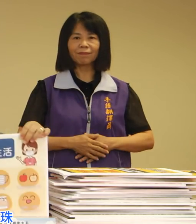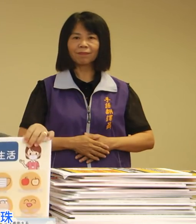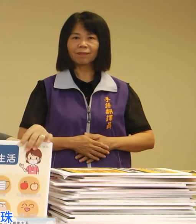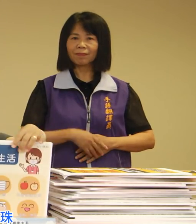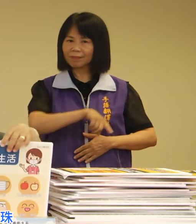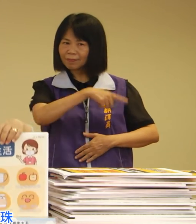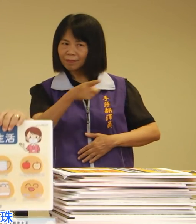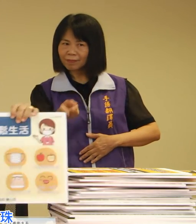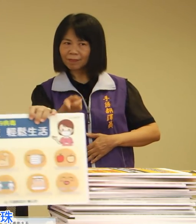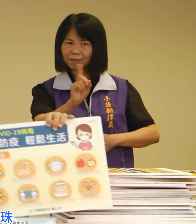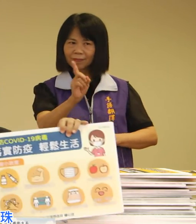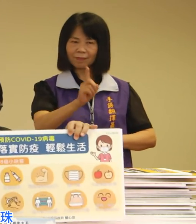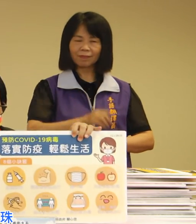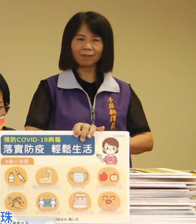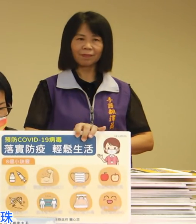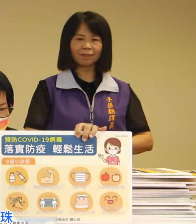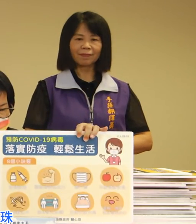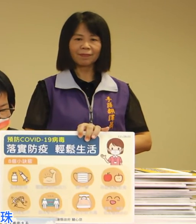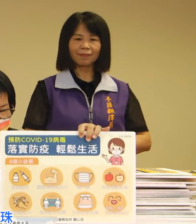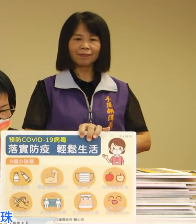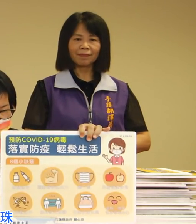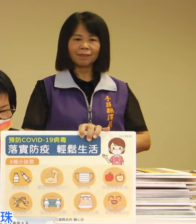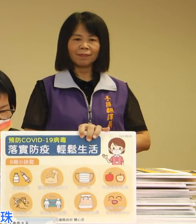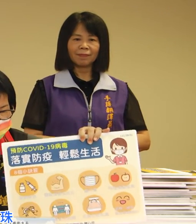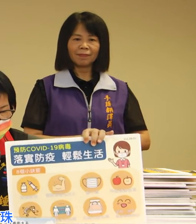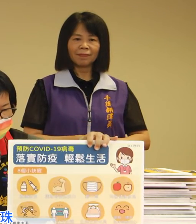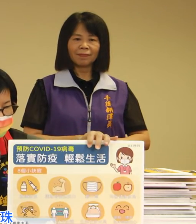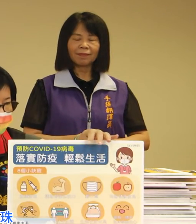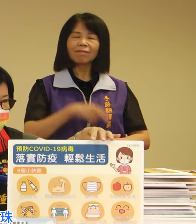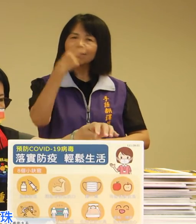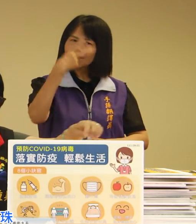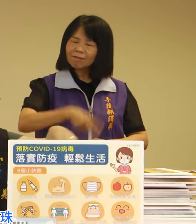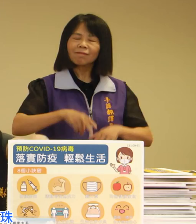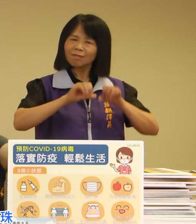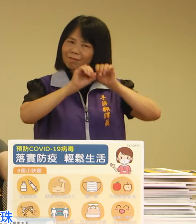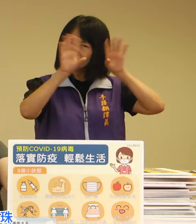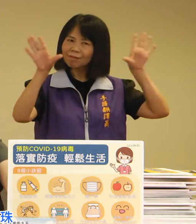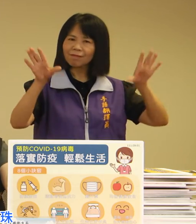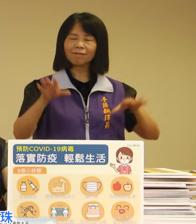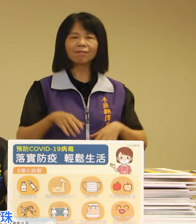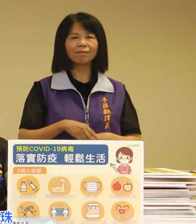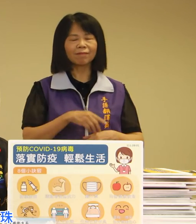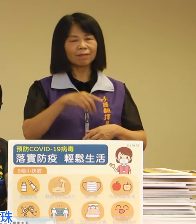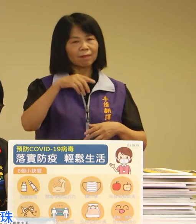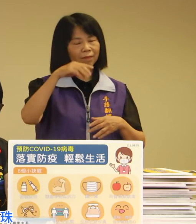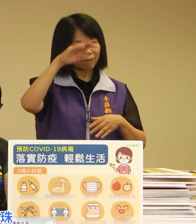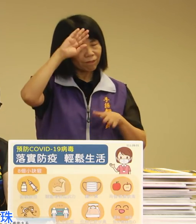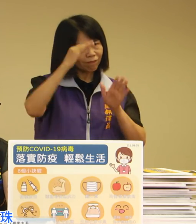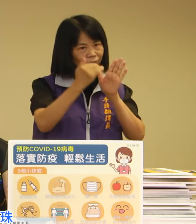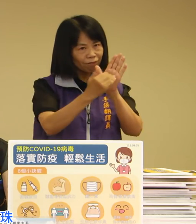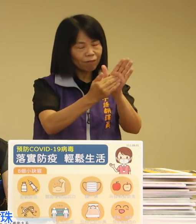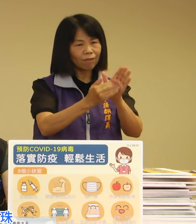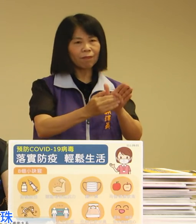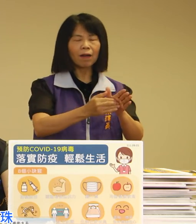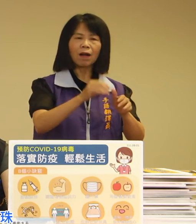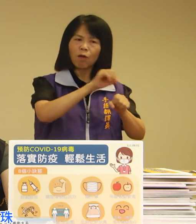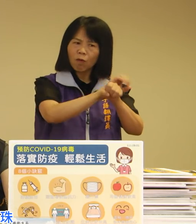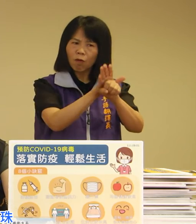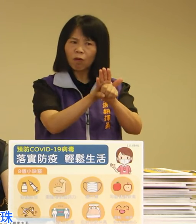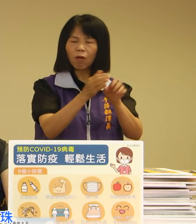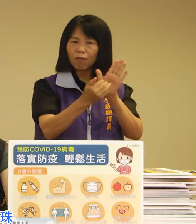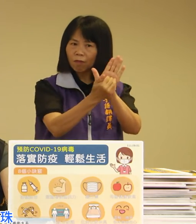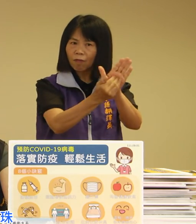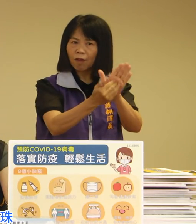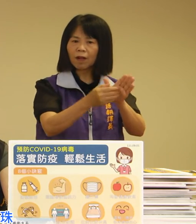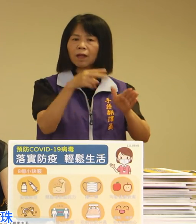另外呢，我们还是要再次的呼吁我们的乡亲哈，预防这个 COVID-19 的病毒，落实